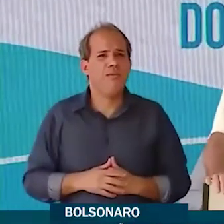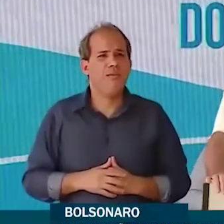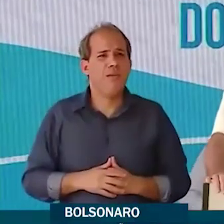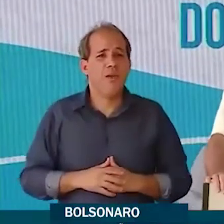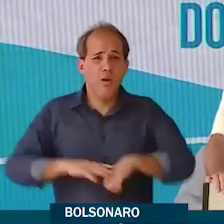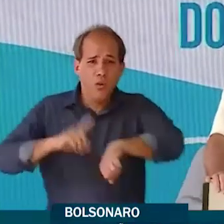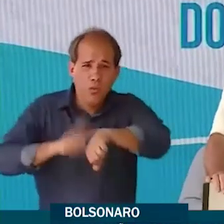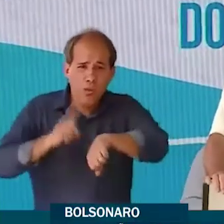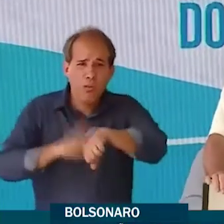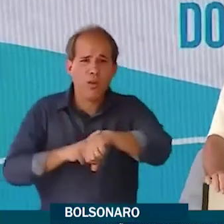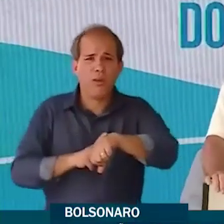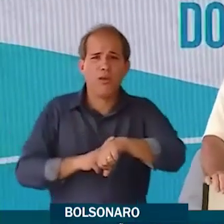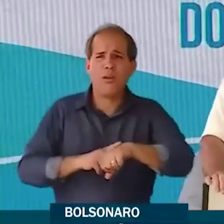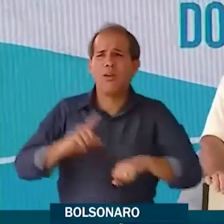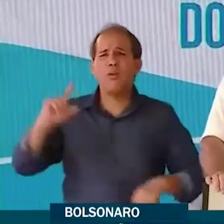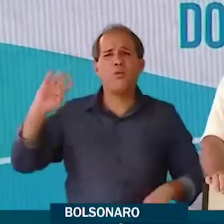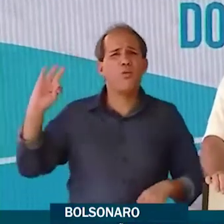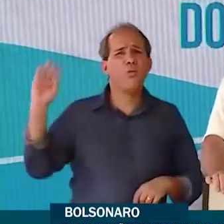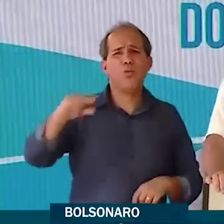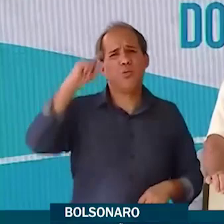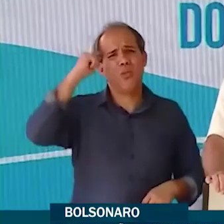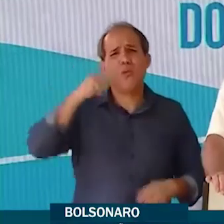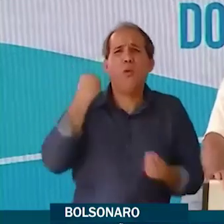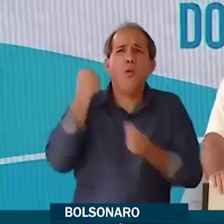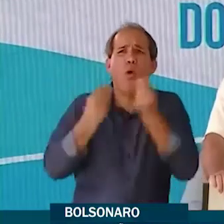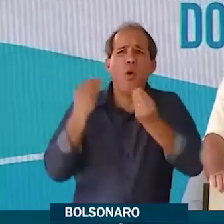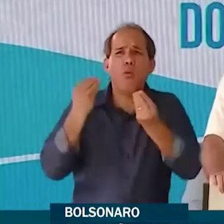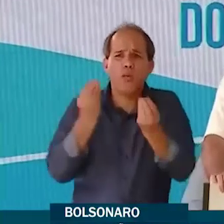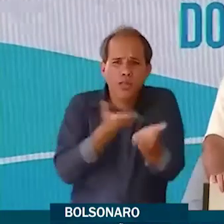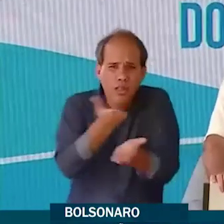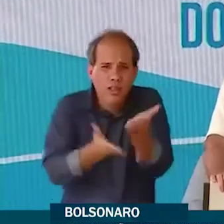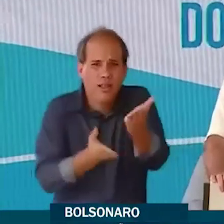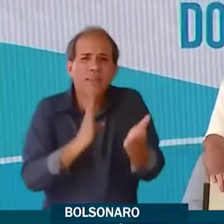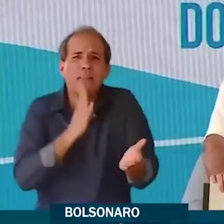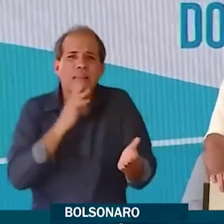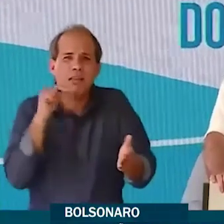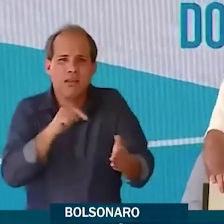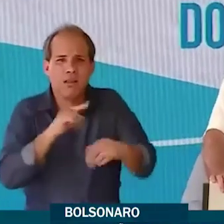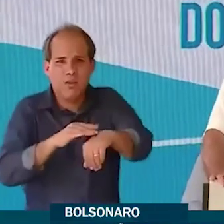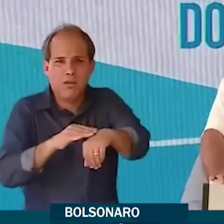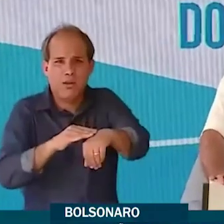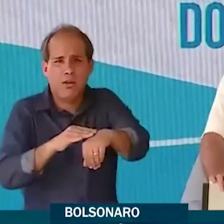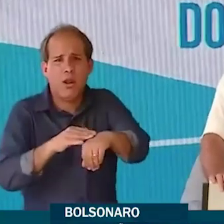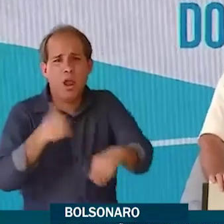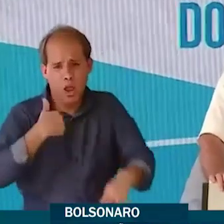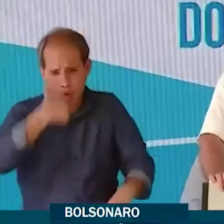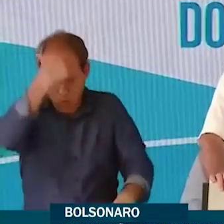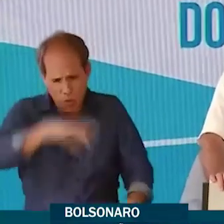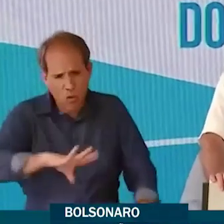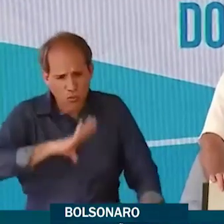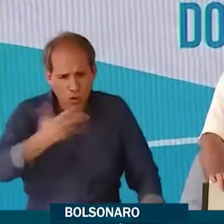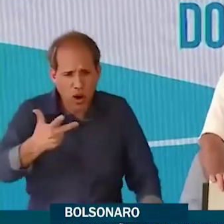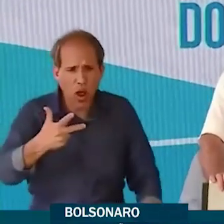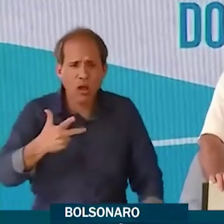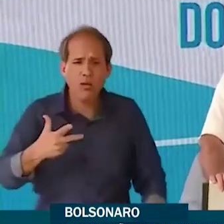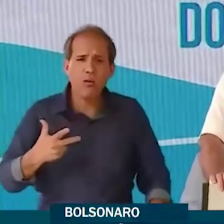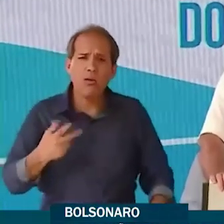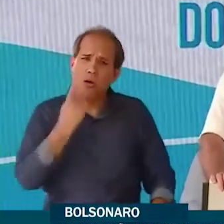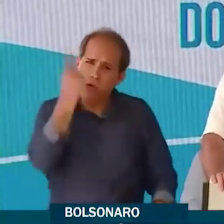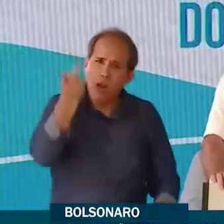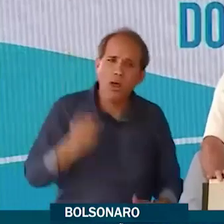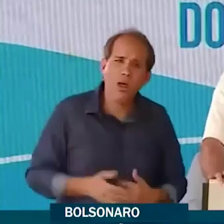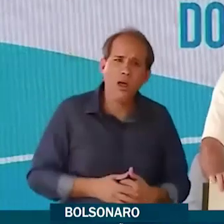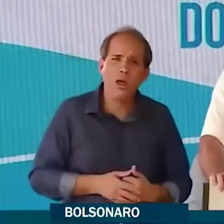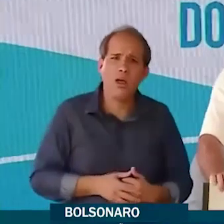é que no momento que ninguém sabia como tratar aquela doença eu tive a coragem de me